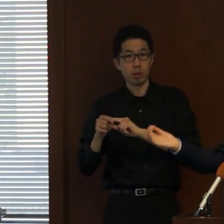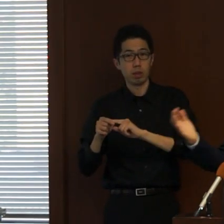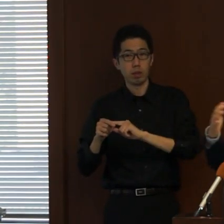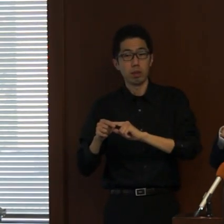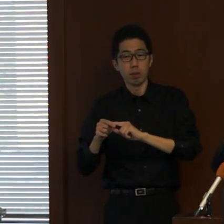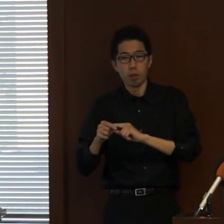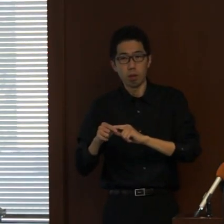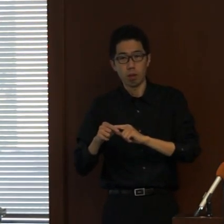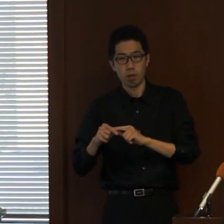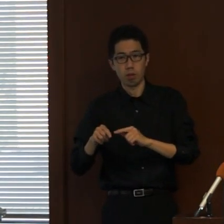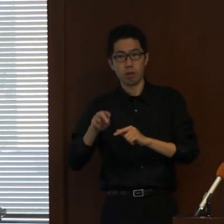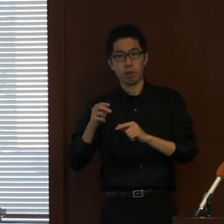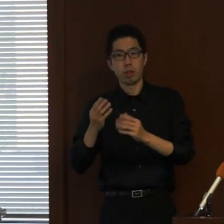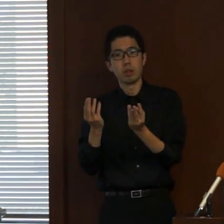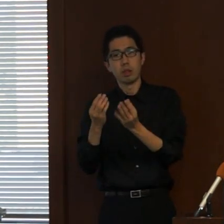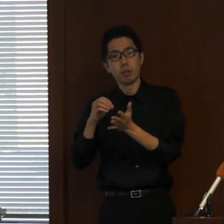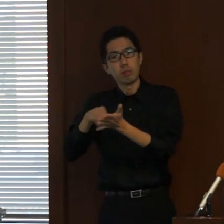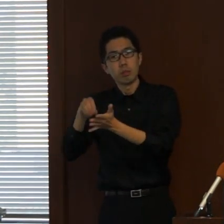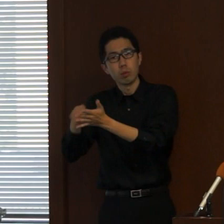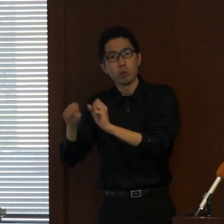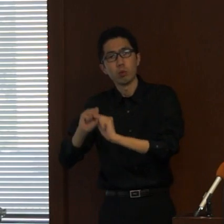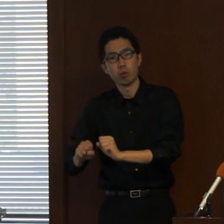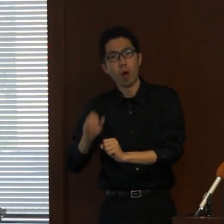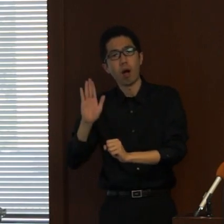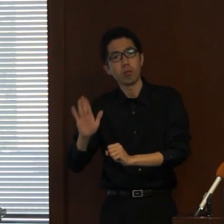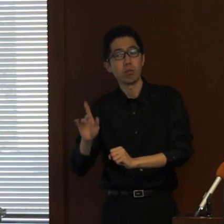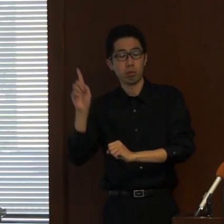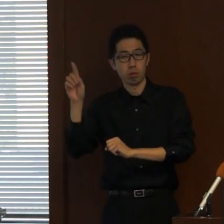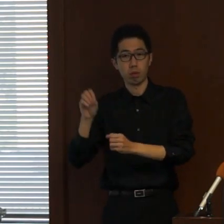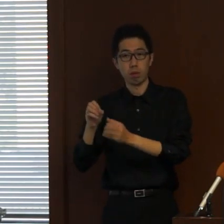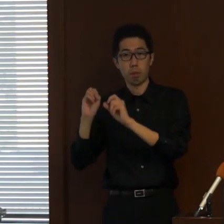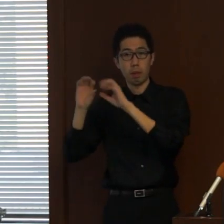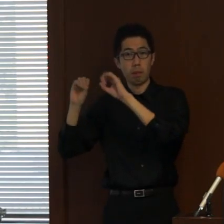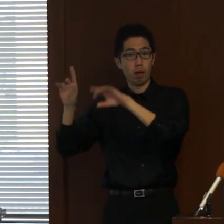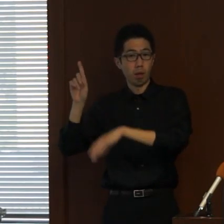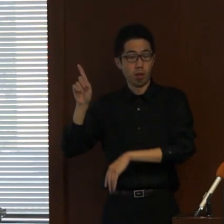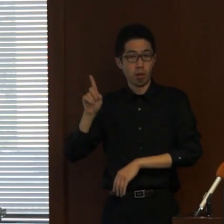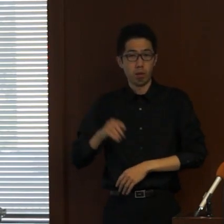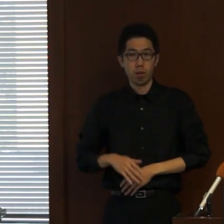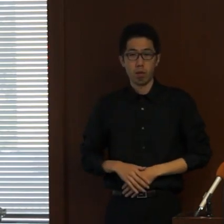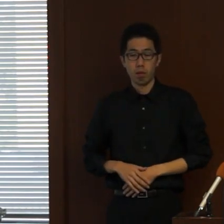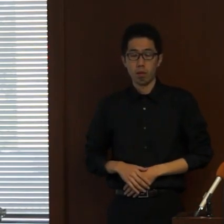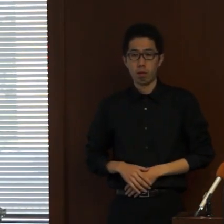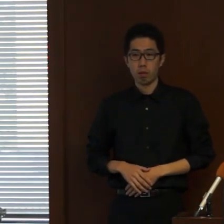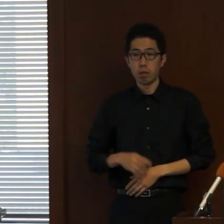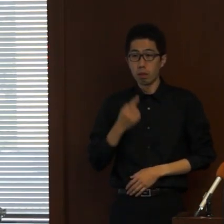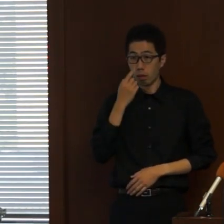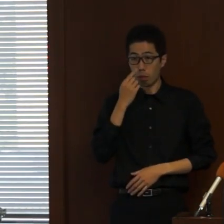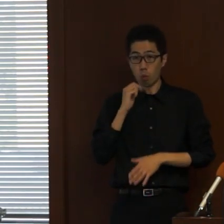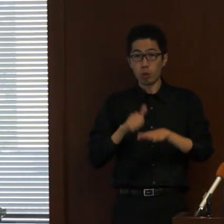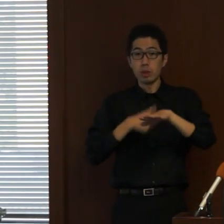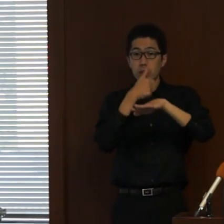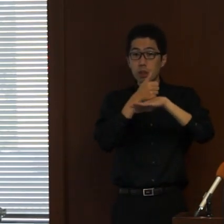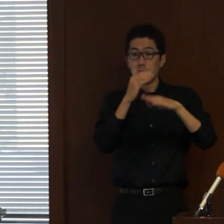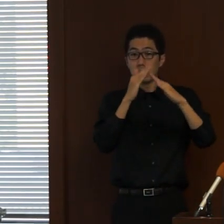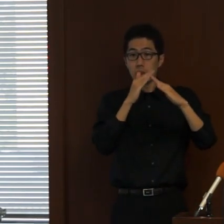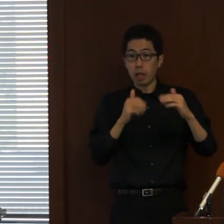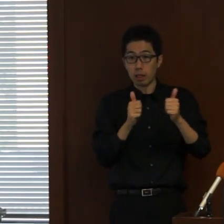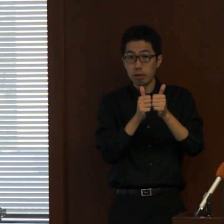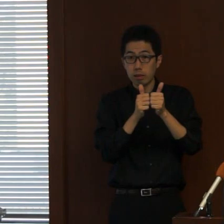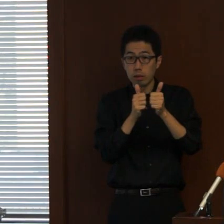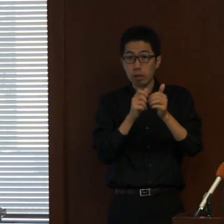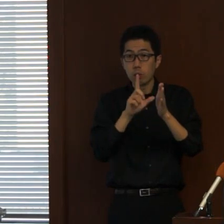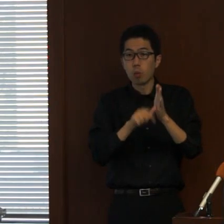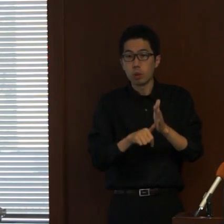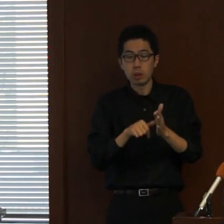噴射が起こって、それってどういうメッセージなんだろう。私も知事会で申し上げたように県